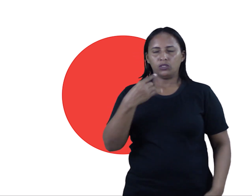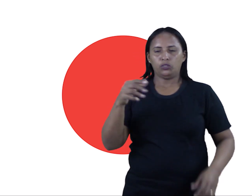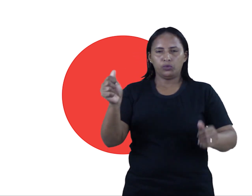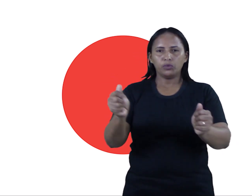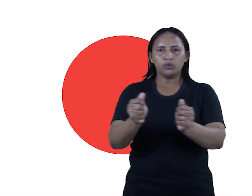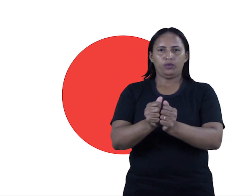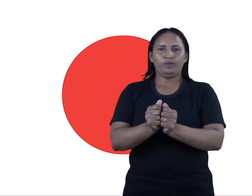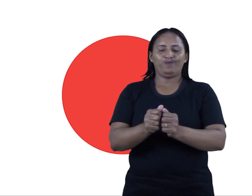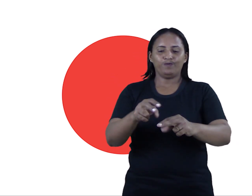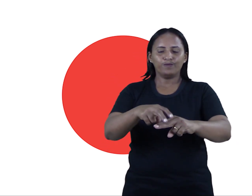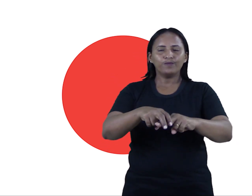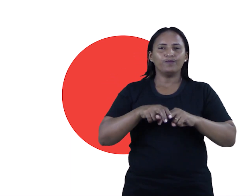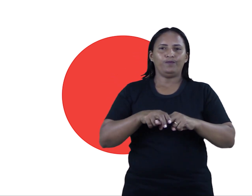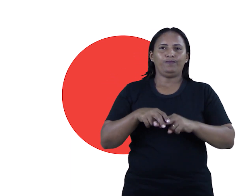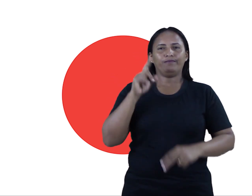que dificultava a aprendizagem.